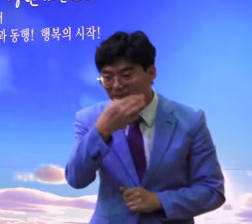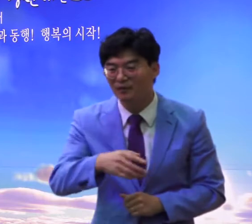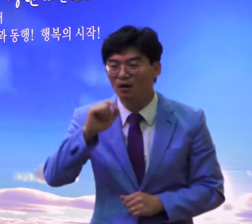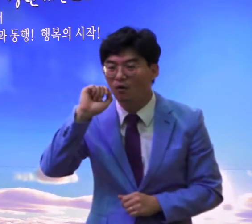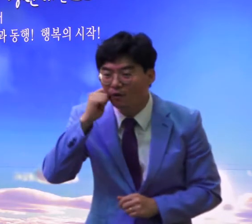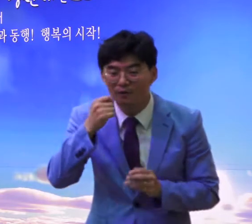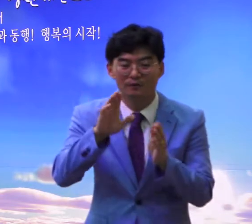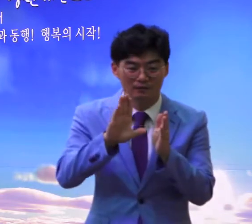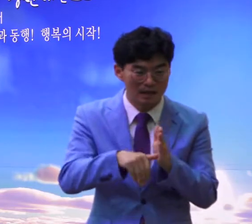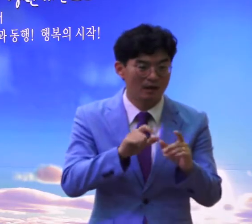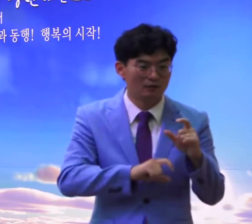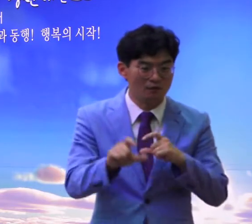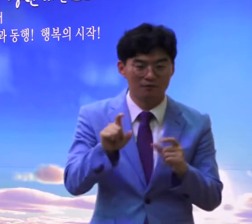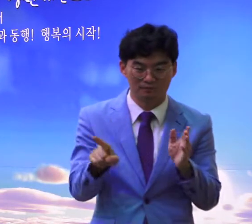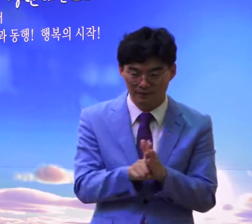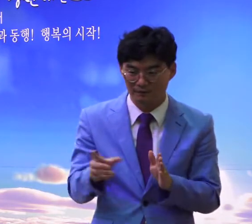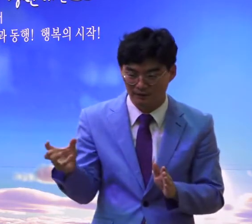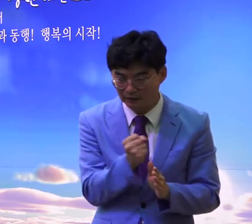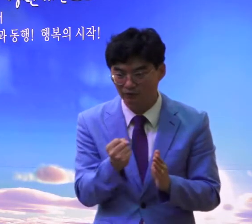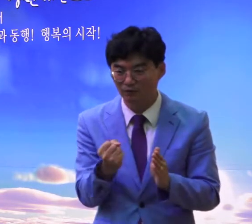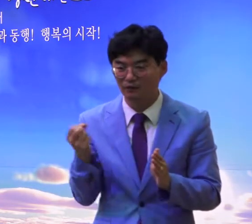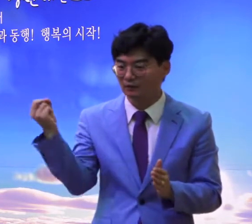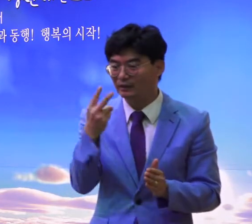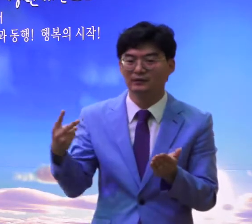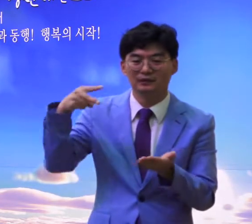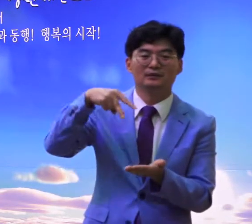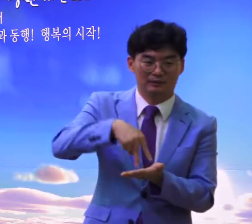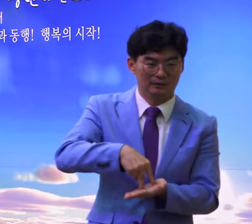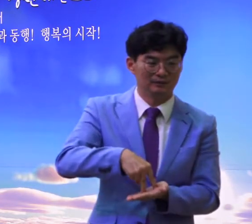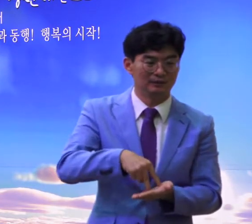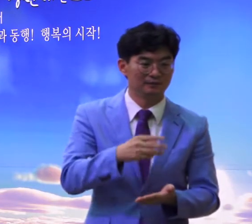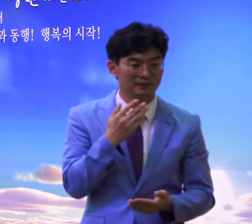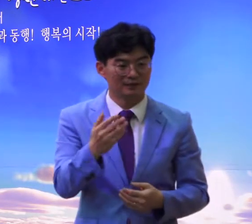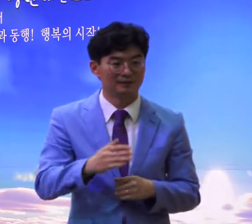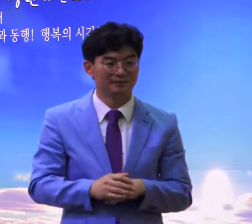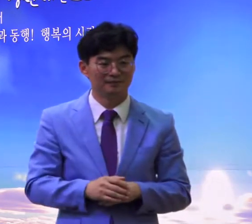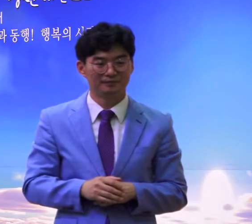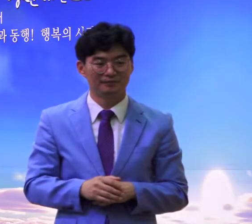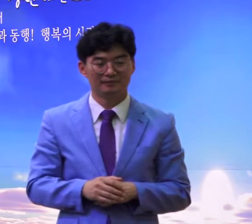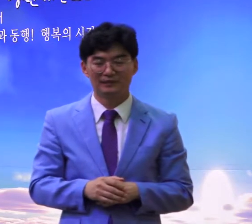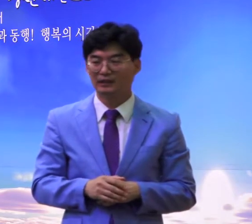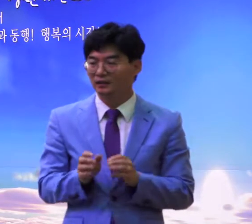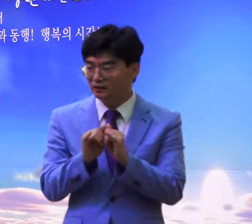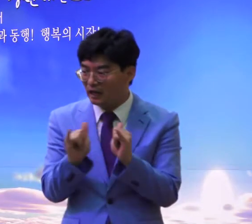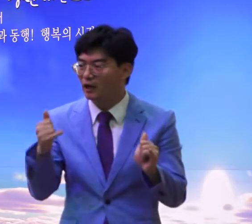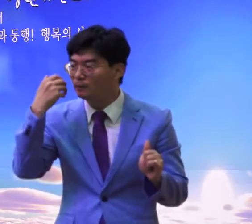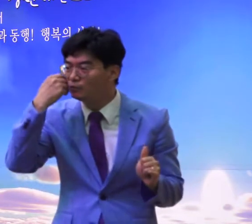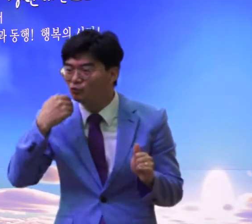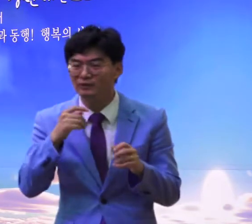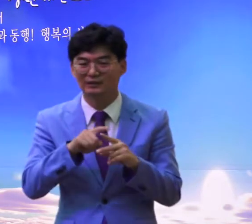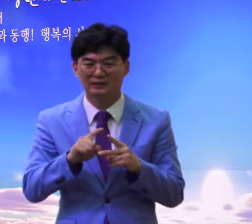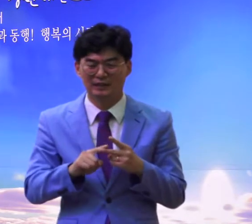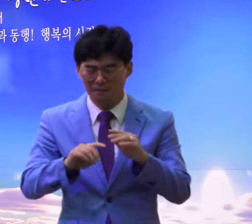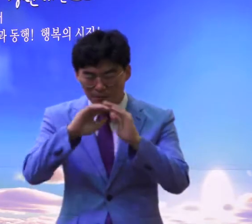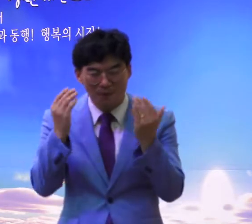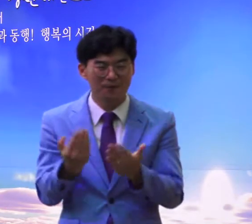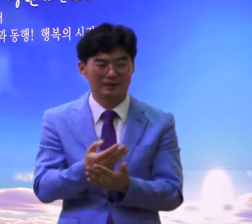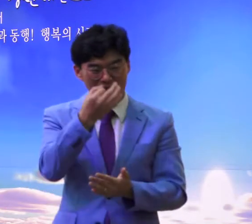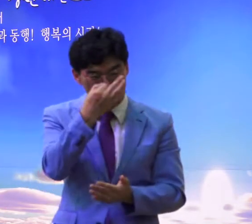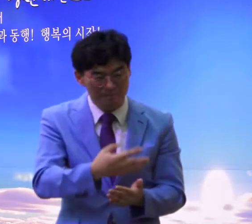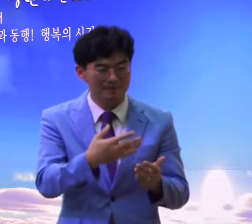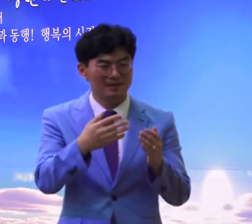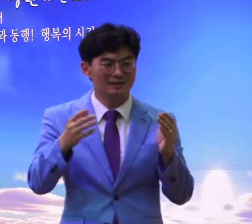살아가면서 어려운 일이나 또 원치 않는 사고는 누구에게나 찾아옵니다.